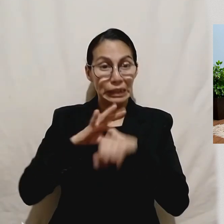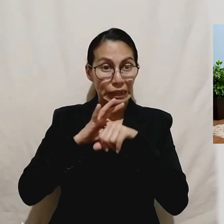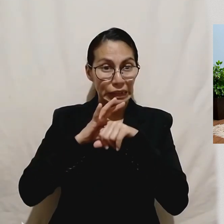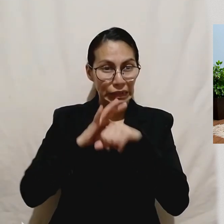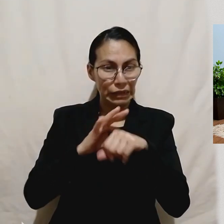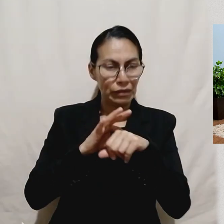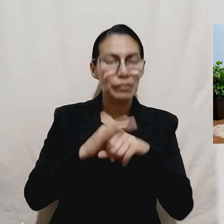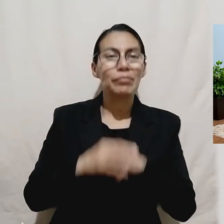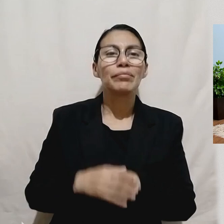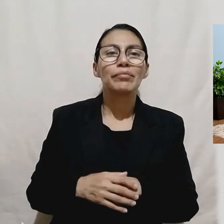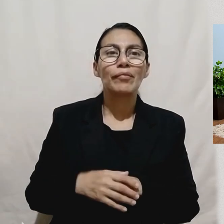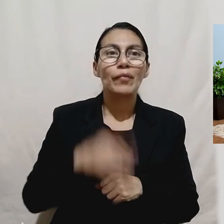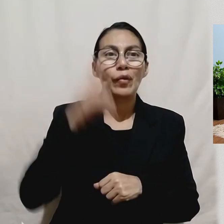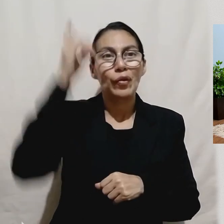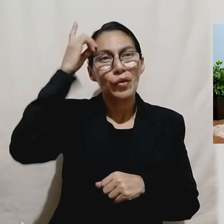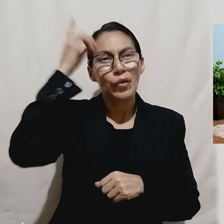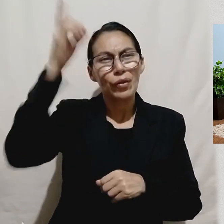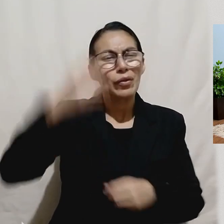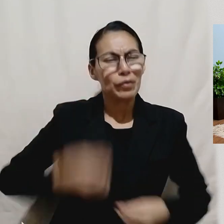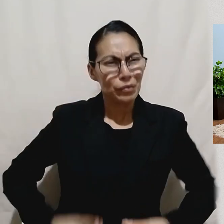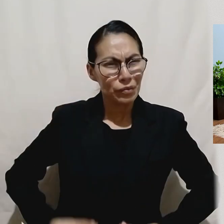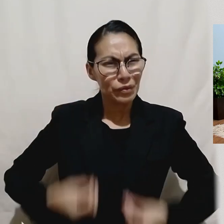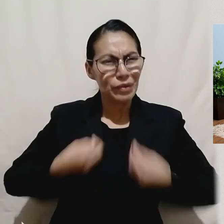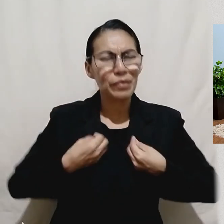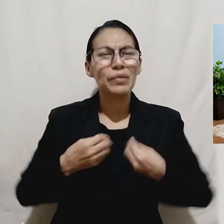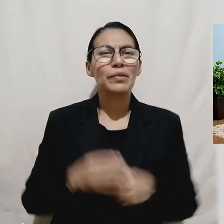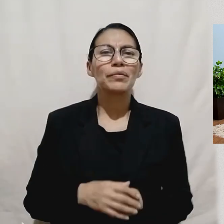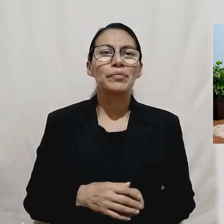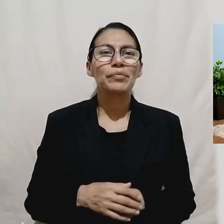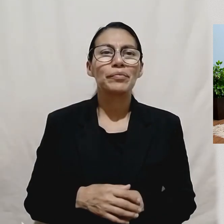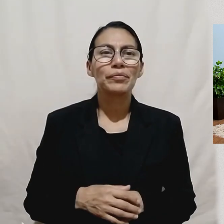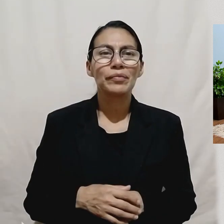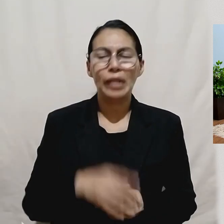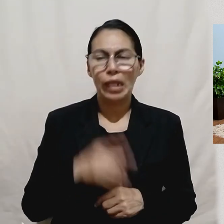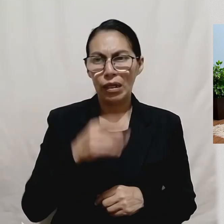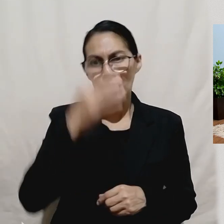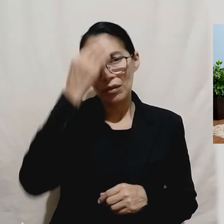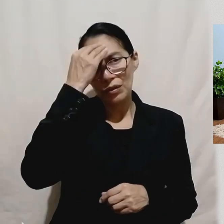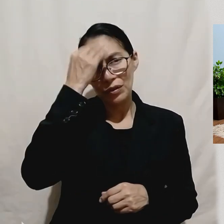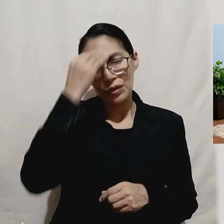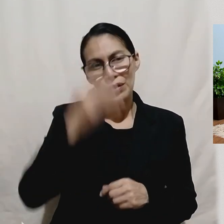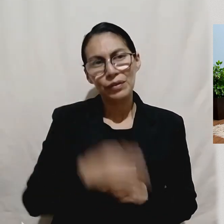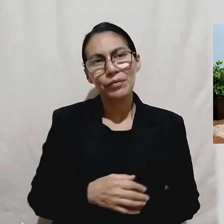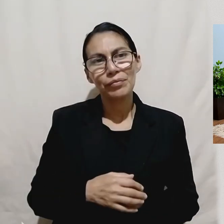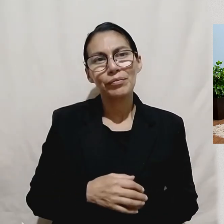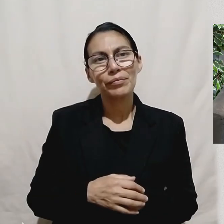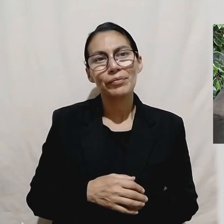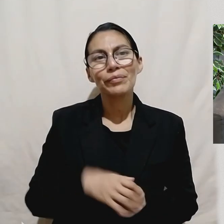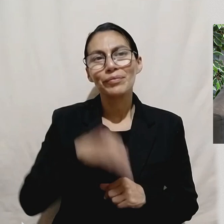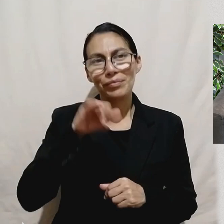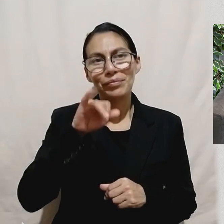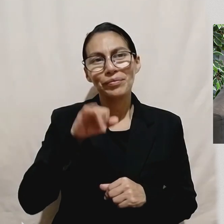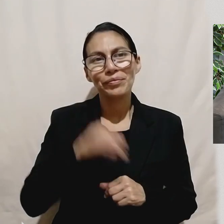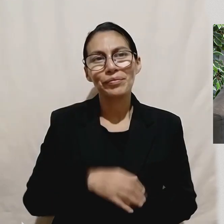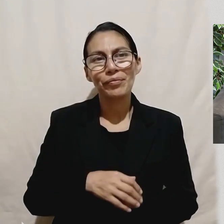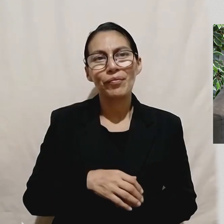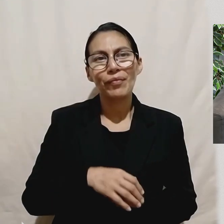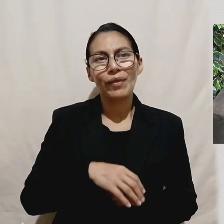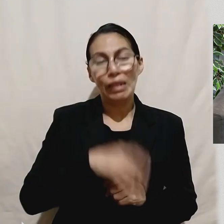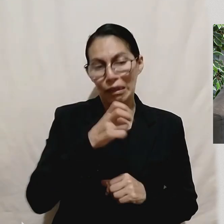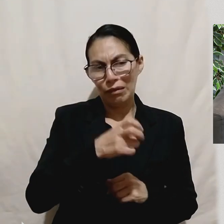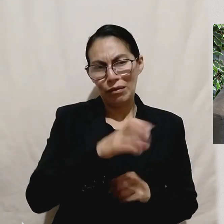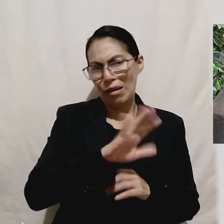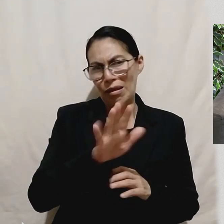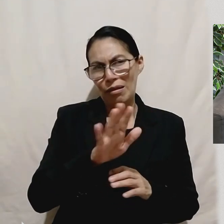viva al dios vivo lo conociste de manera Viva en ese retiro espiritual Sí este